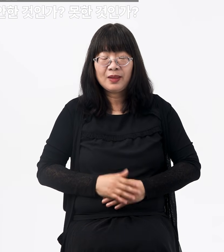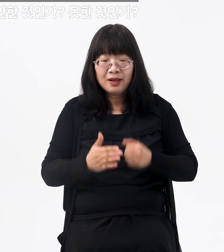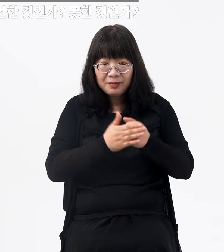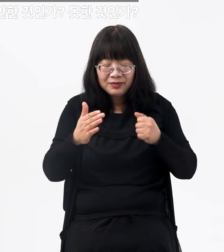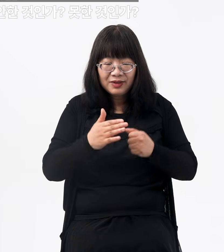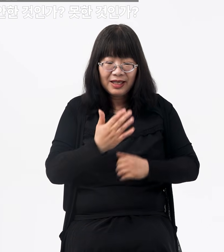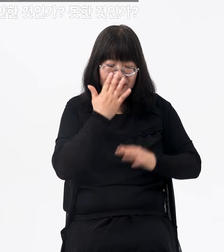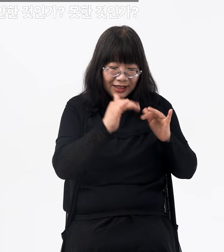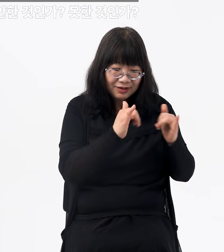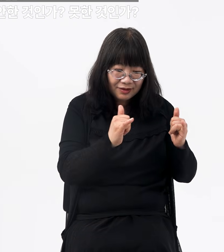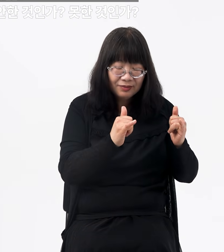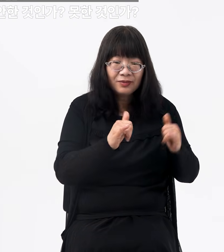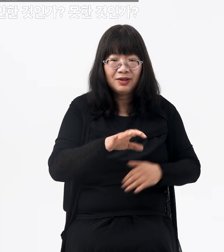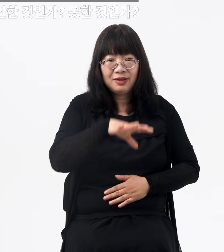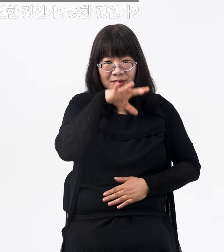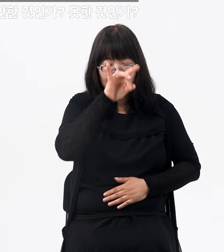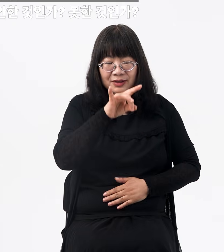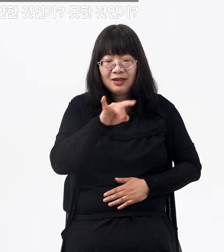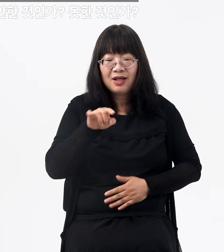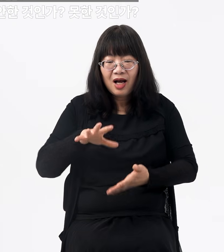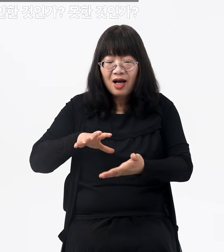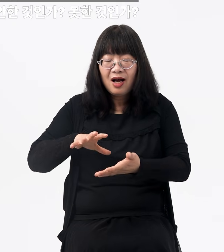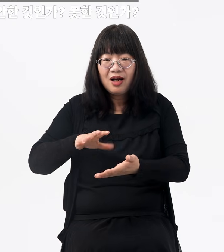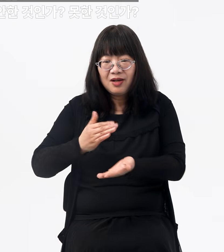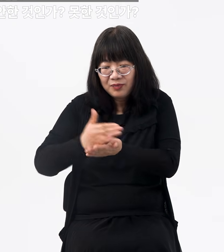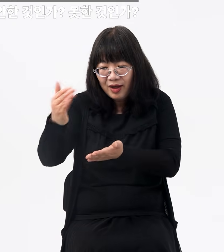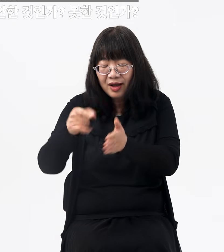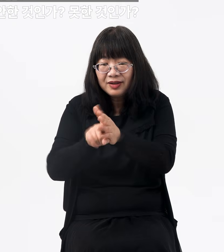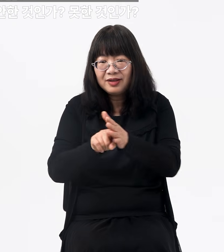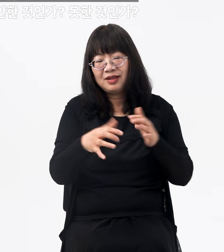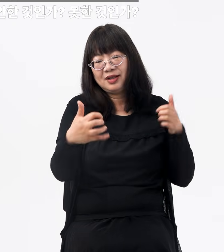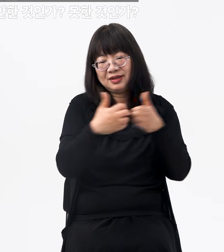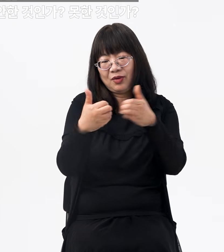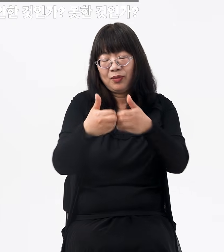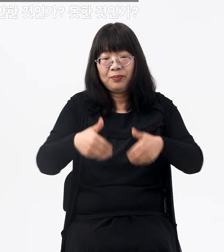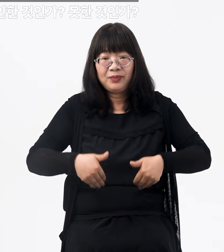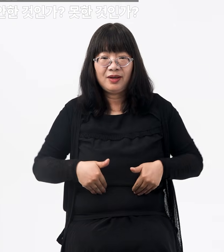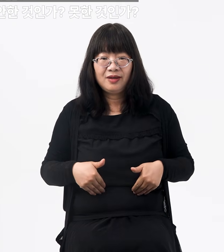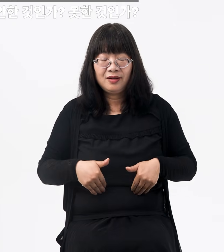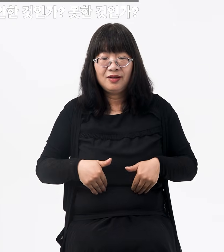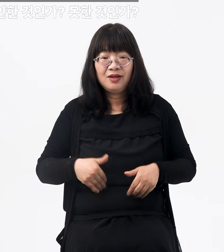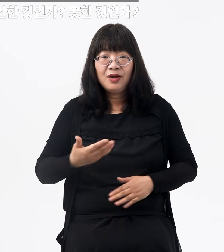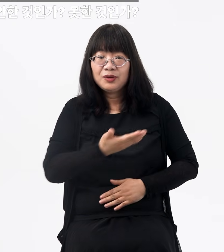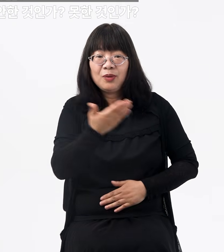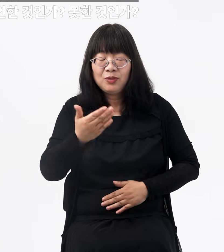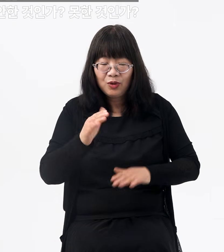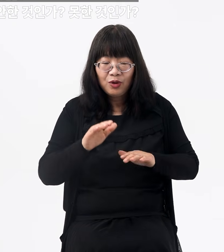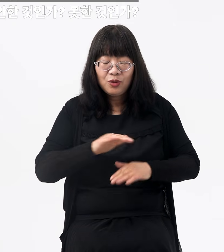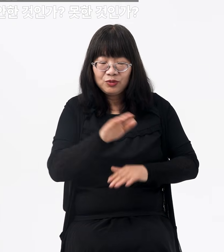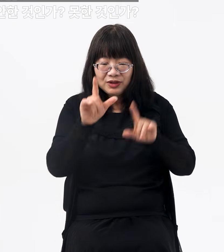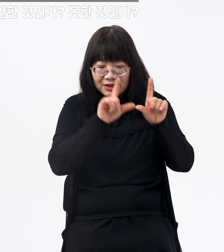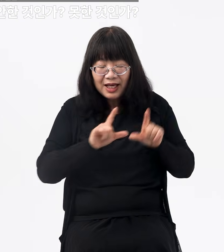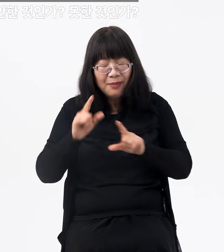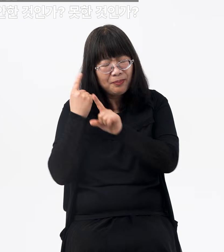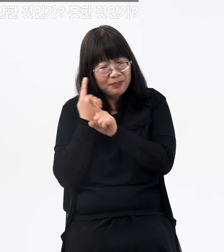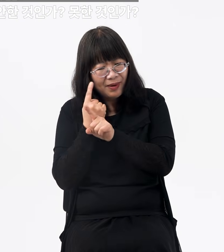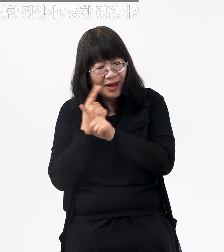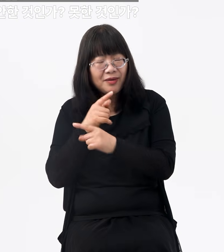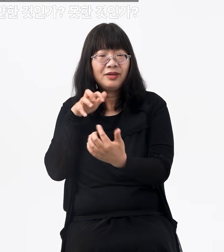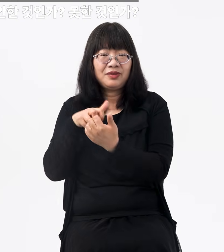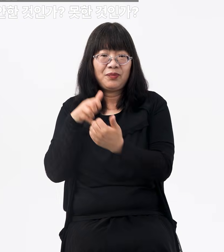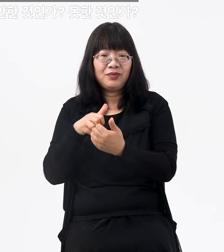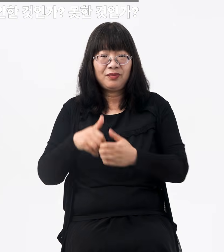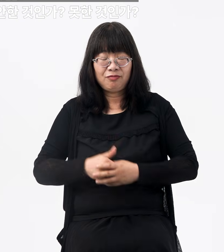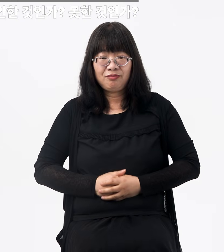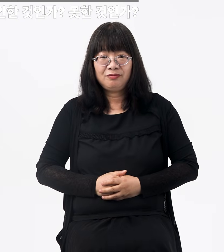해야 될까요? 전쟁을 해야 되는 거예요. 우리 삶이 전쟁이잖아요. 매일매일 우리는 전투를